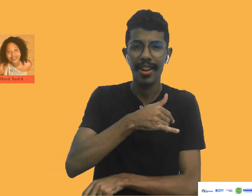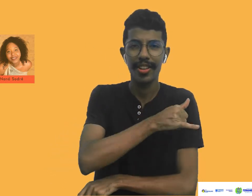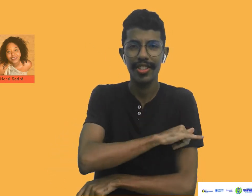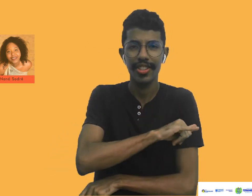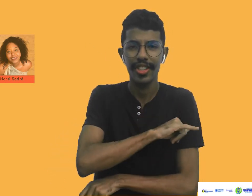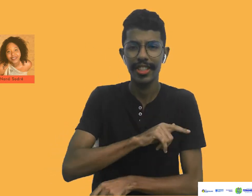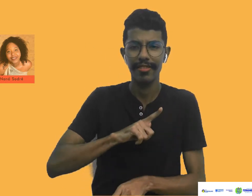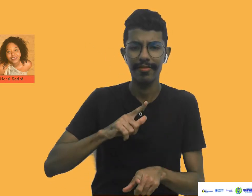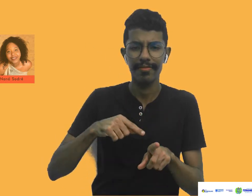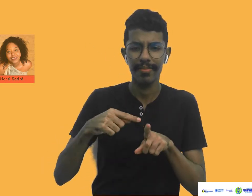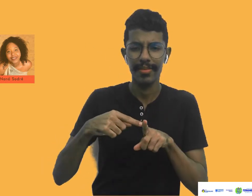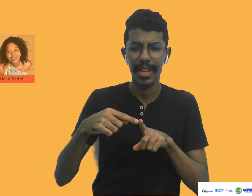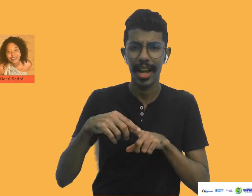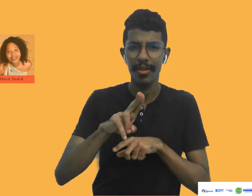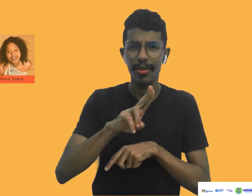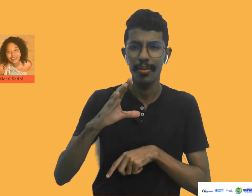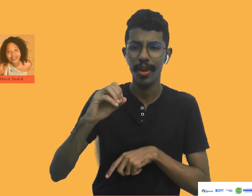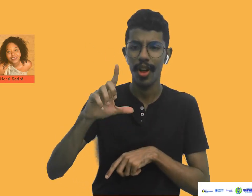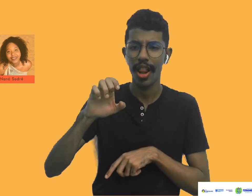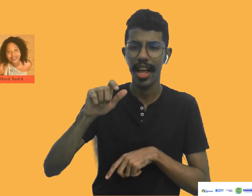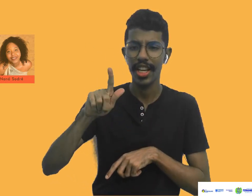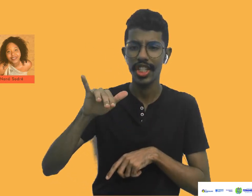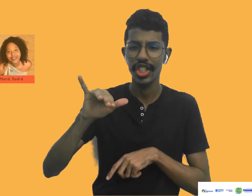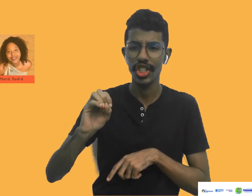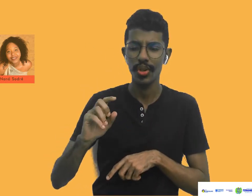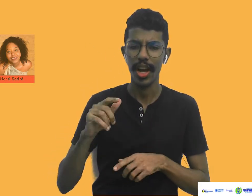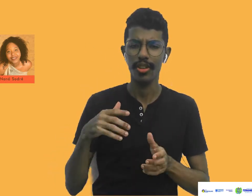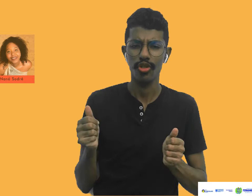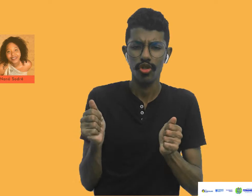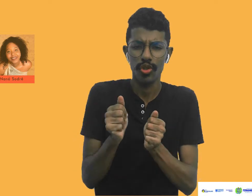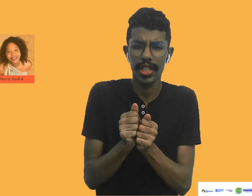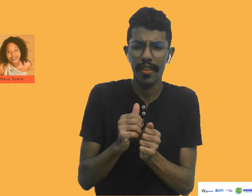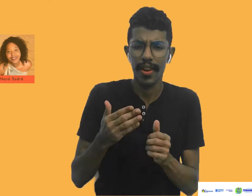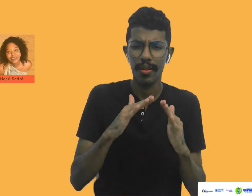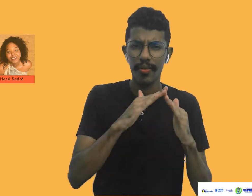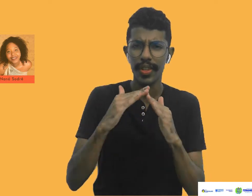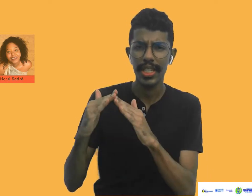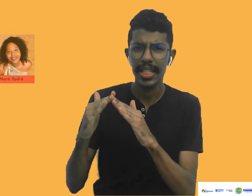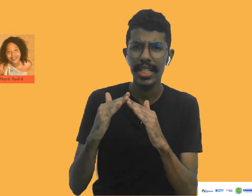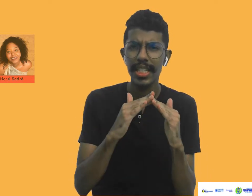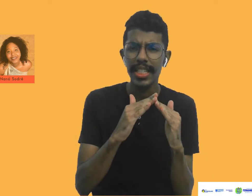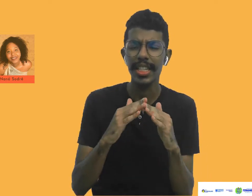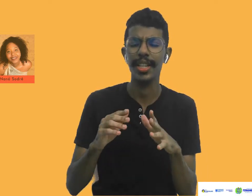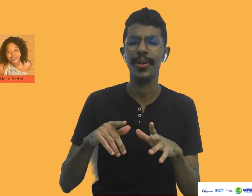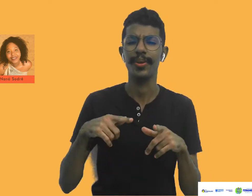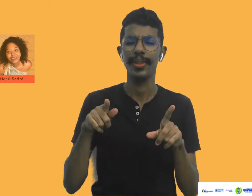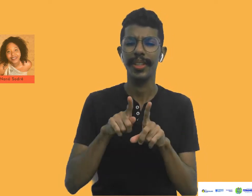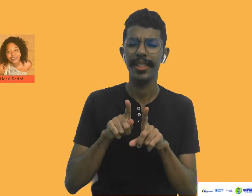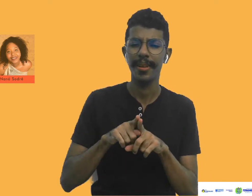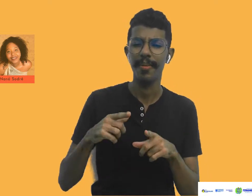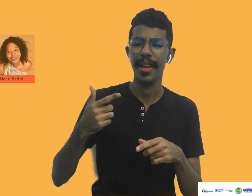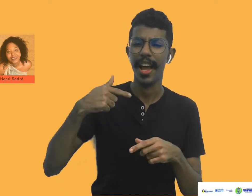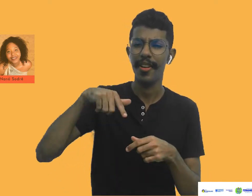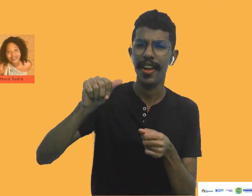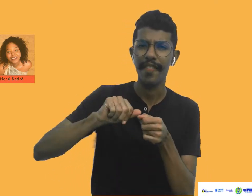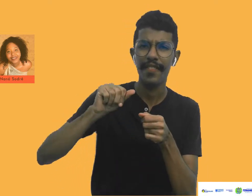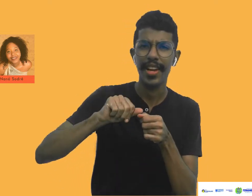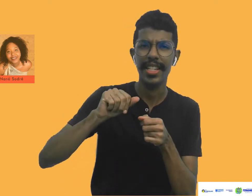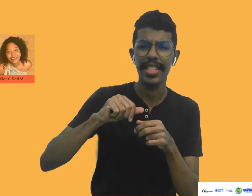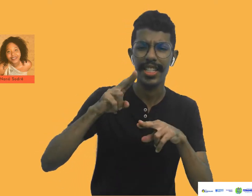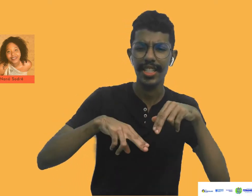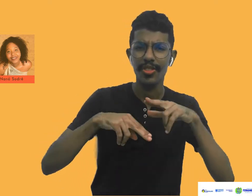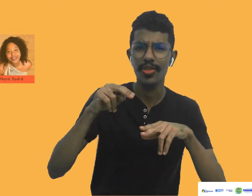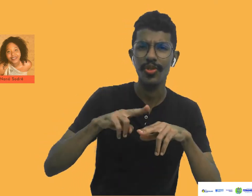Janeiro, que é o bairro de colégio, então eu me juntava com os meus vizinhos, nós morávamos numa vila, e eu era a pessoa responsável pela quadrilha, eu era responsável